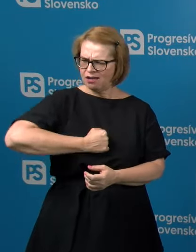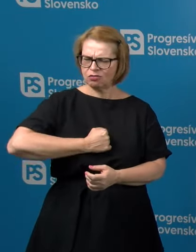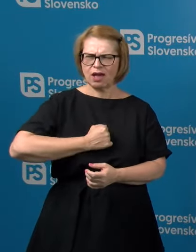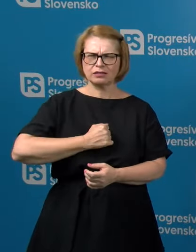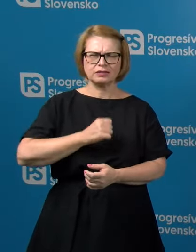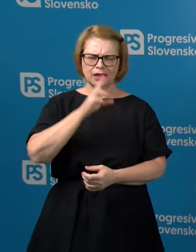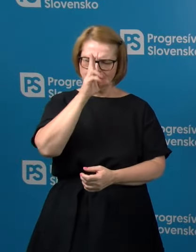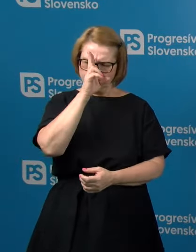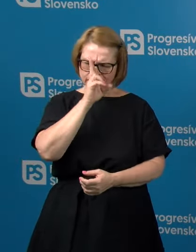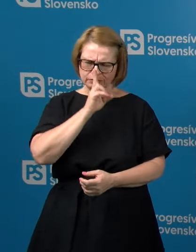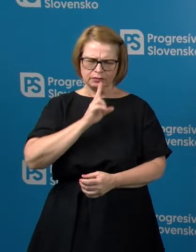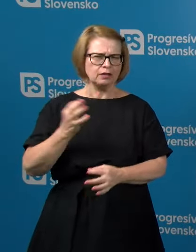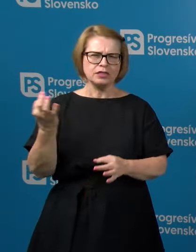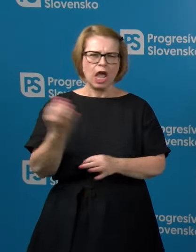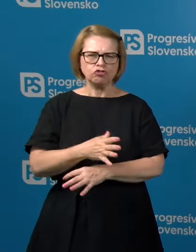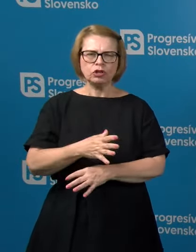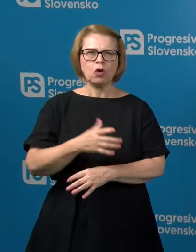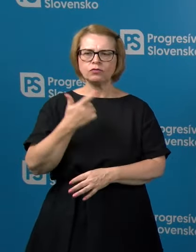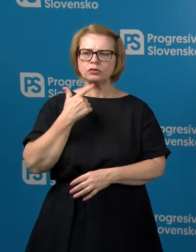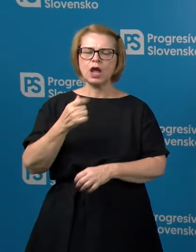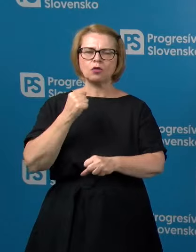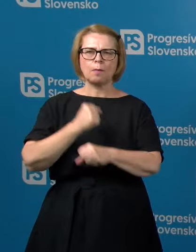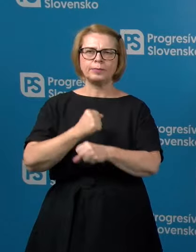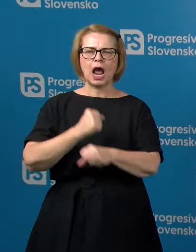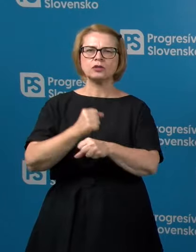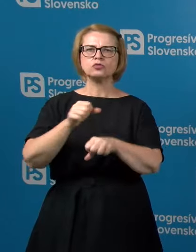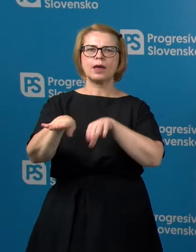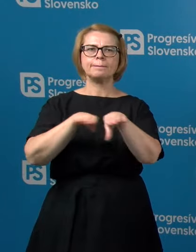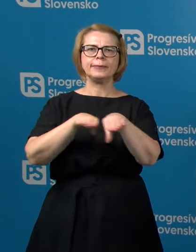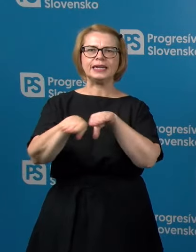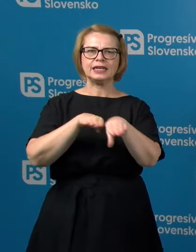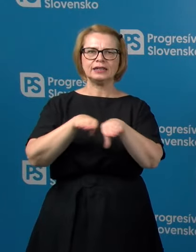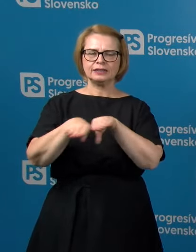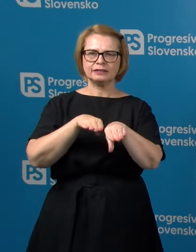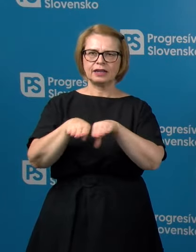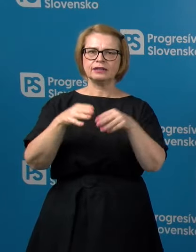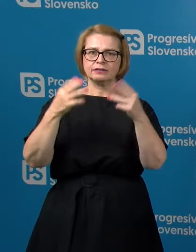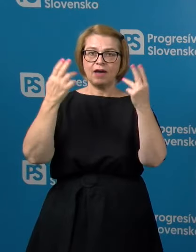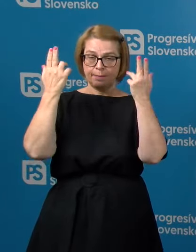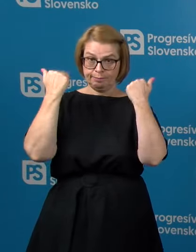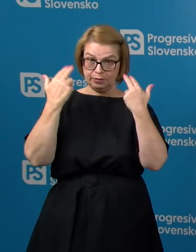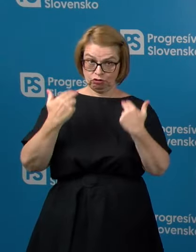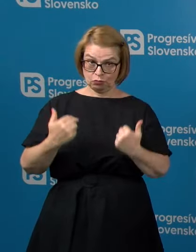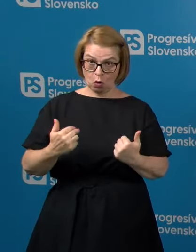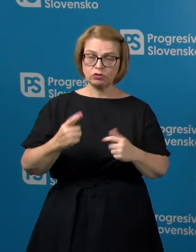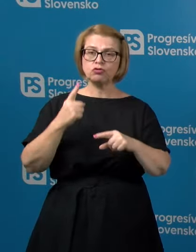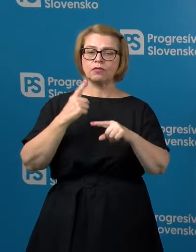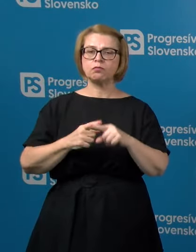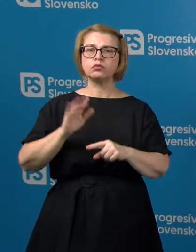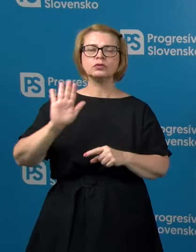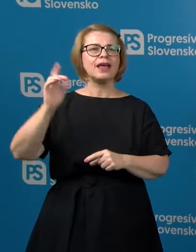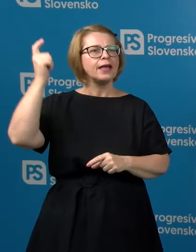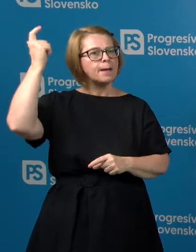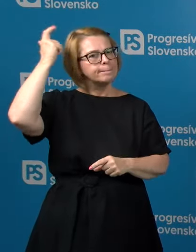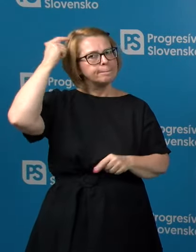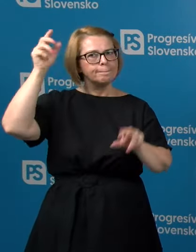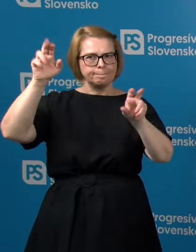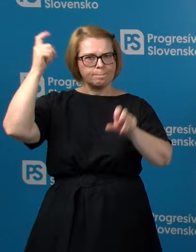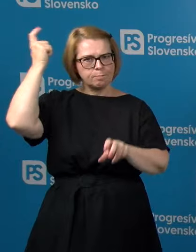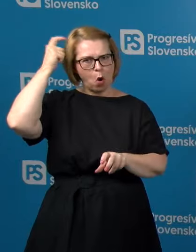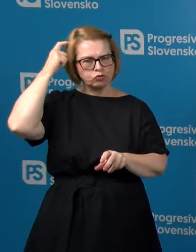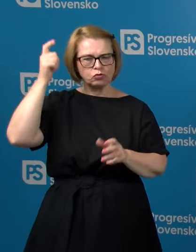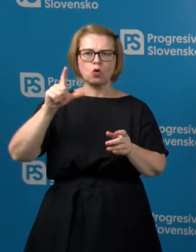zmar, s akými sa ujali funkcie ministerky Martina Šimkovičová a jej mozog Lukáš